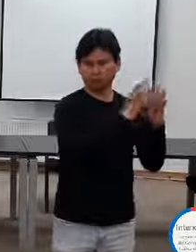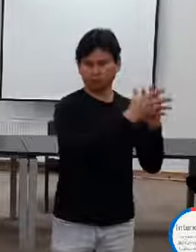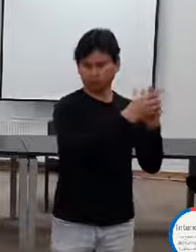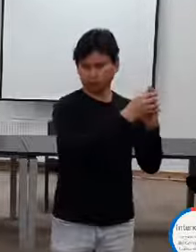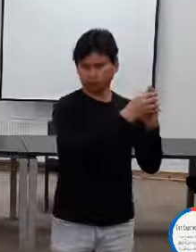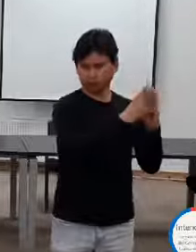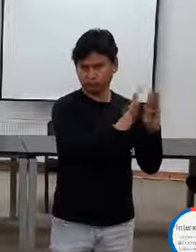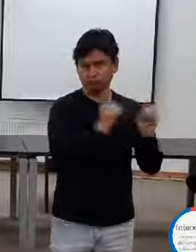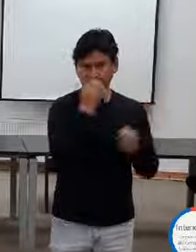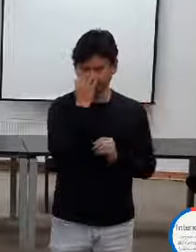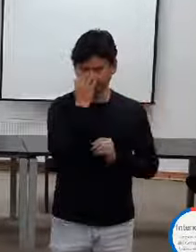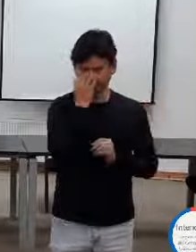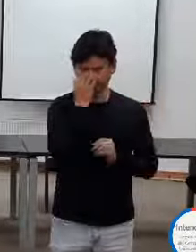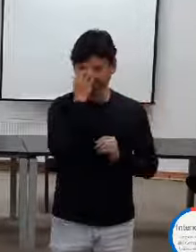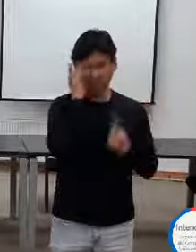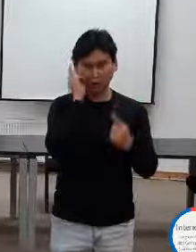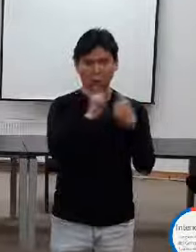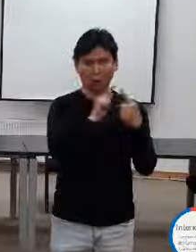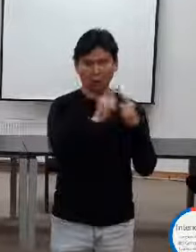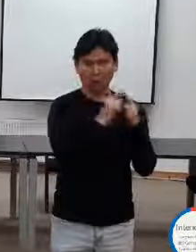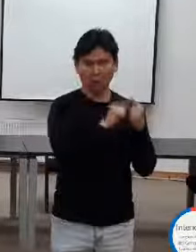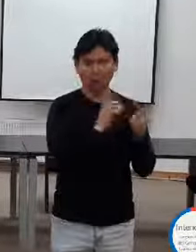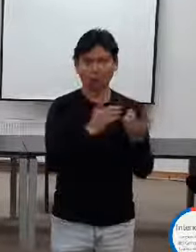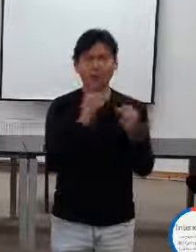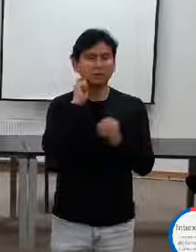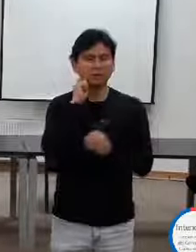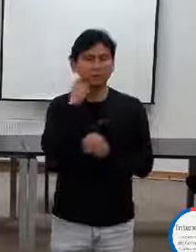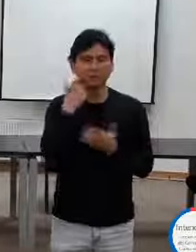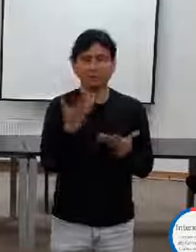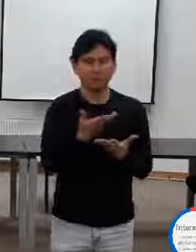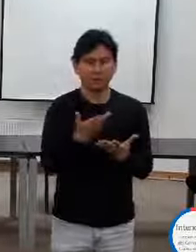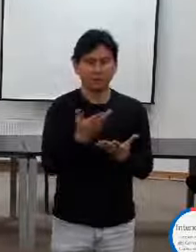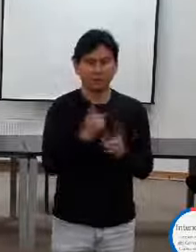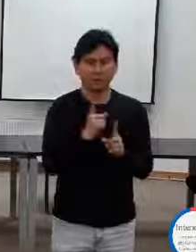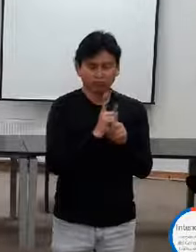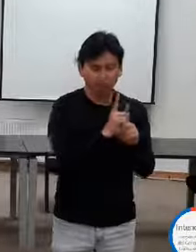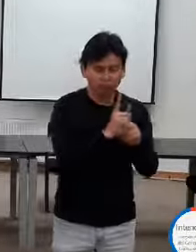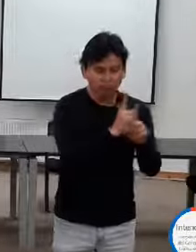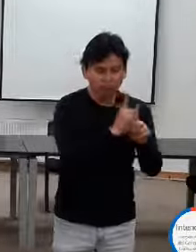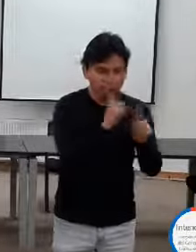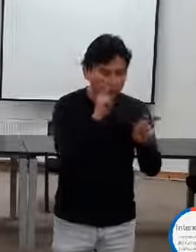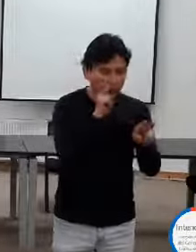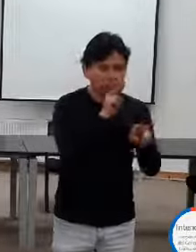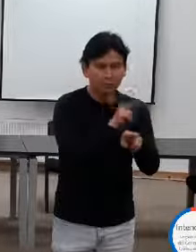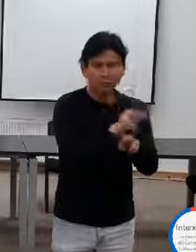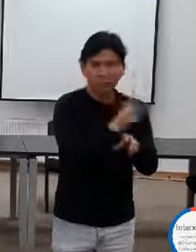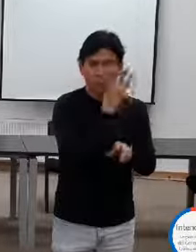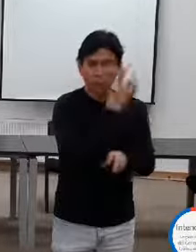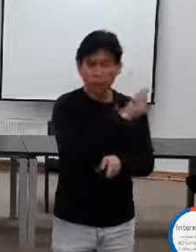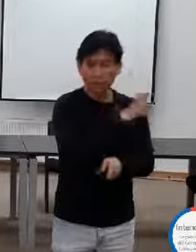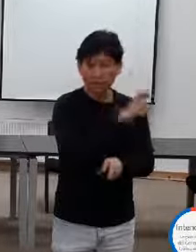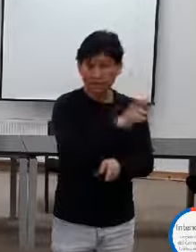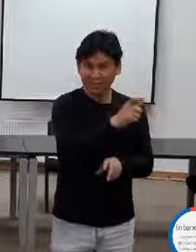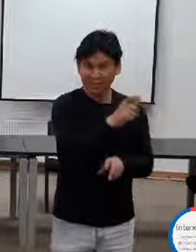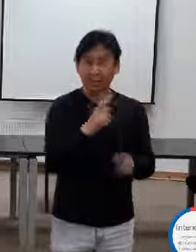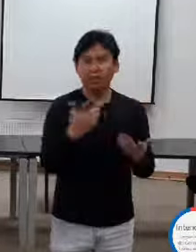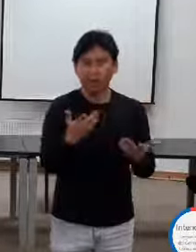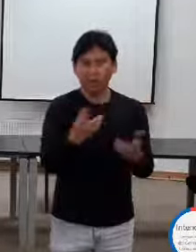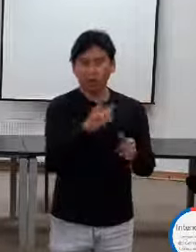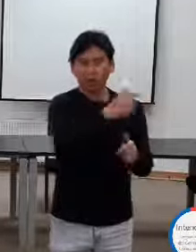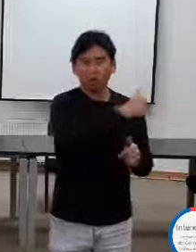En relación a estos contactos estrechos, podemos informar que de este seguimiento, de estos cuatro casos activos,